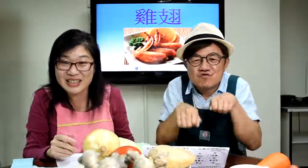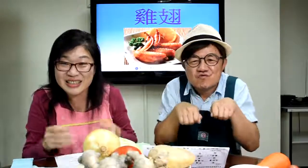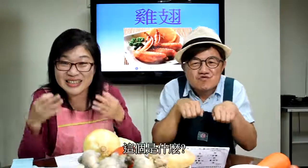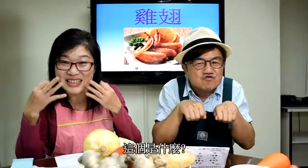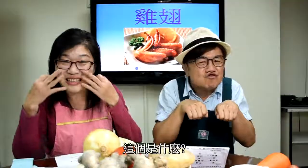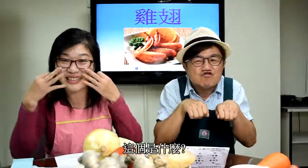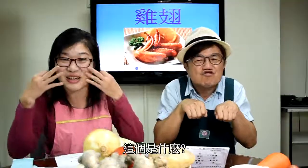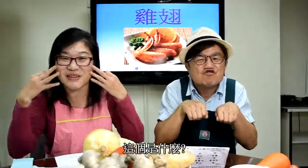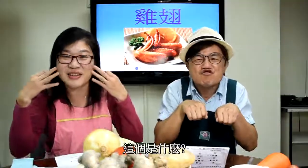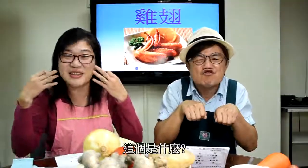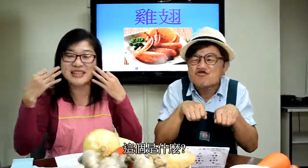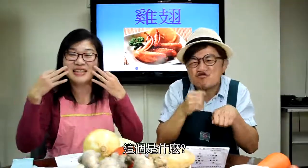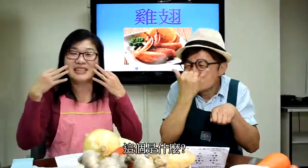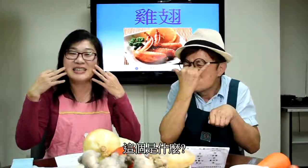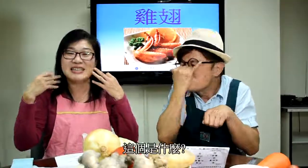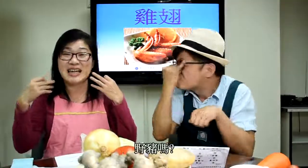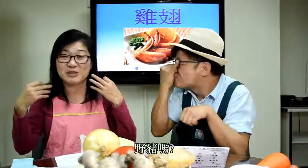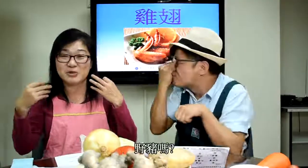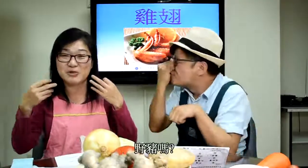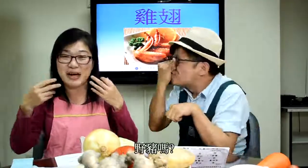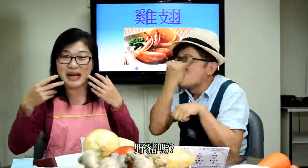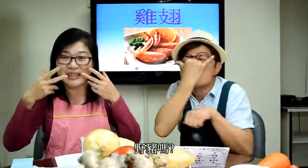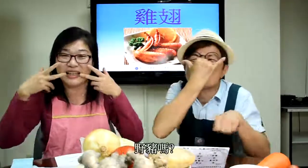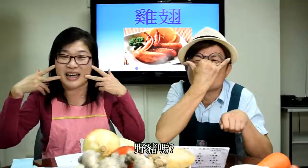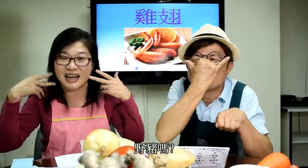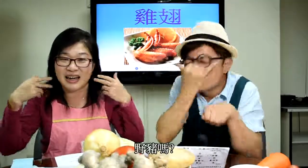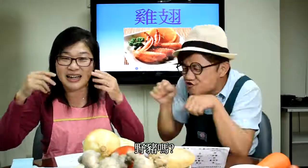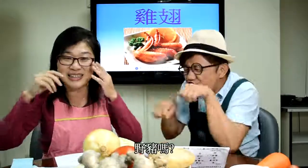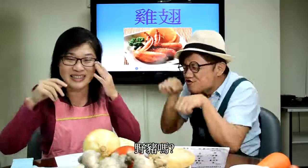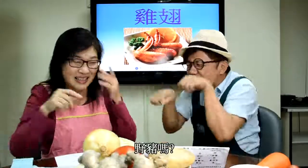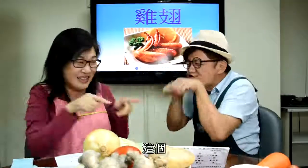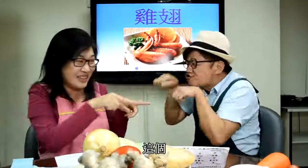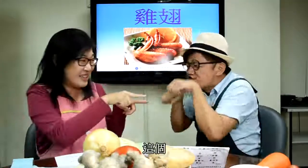这个是什么？野猪吗？野，这个。